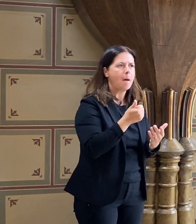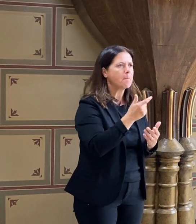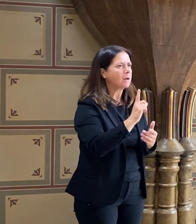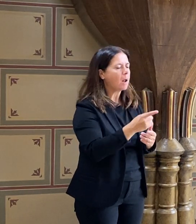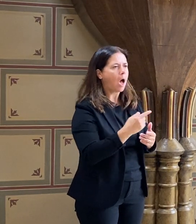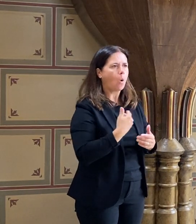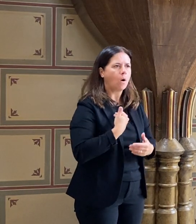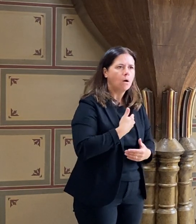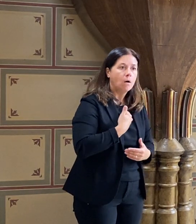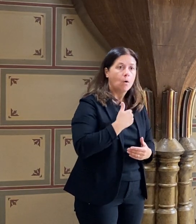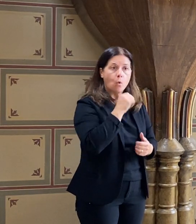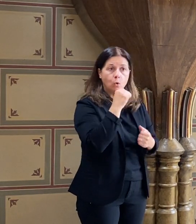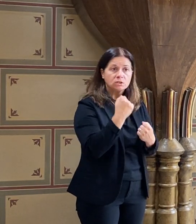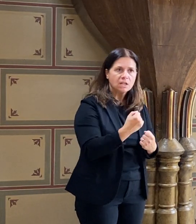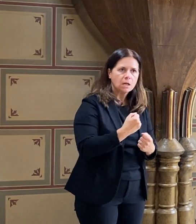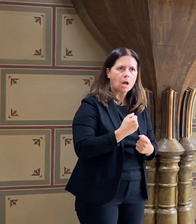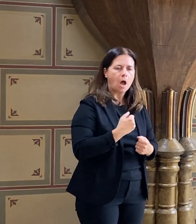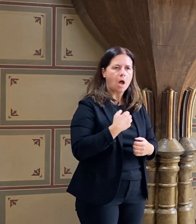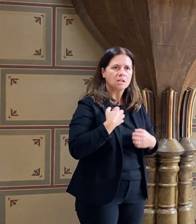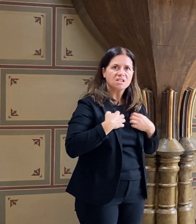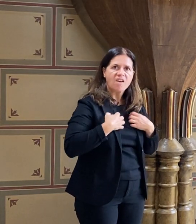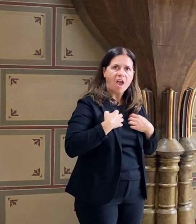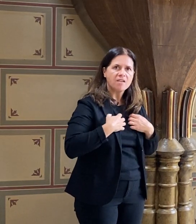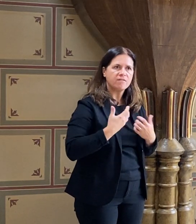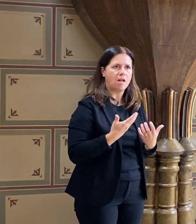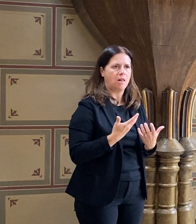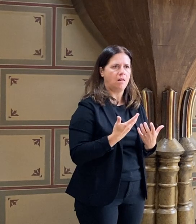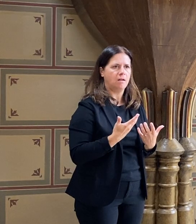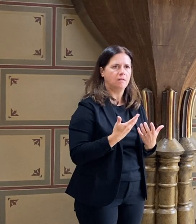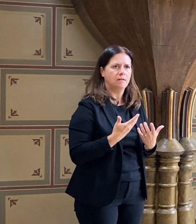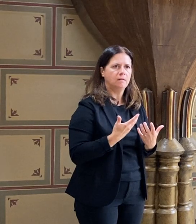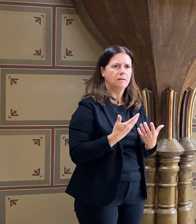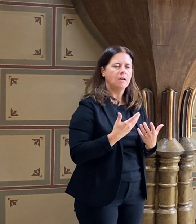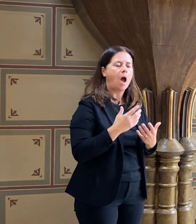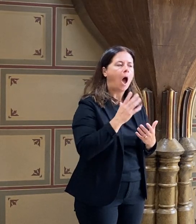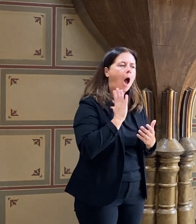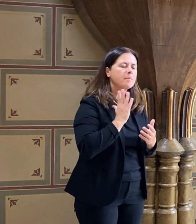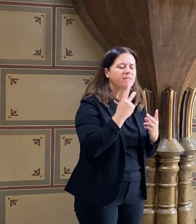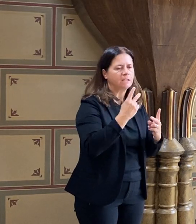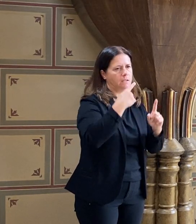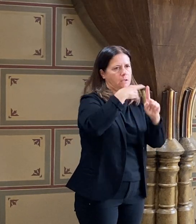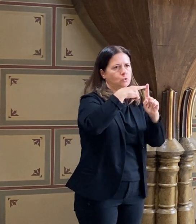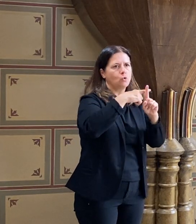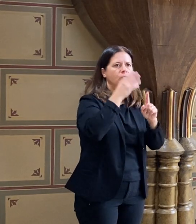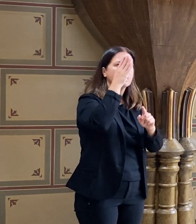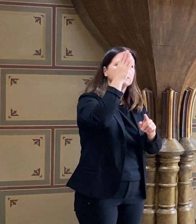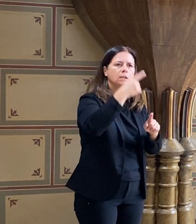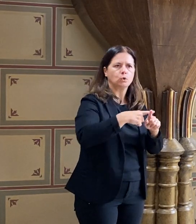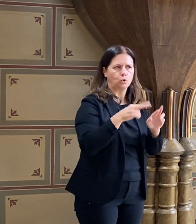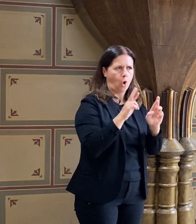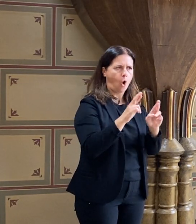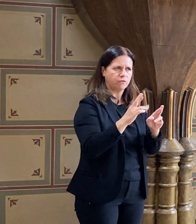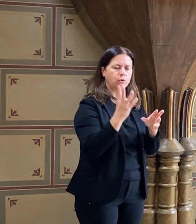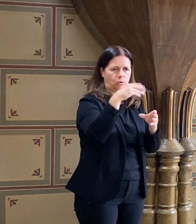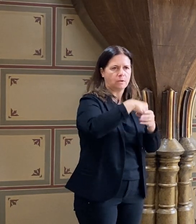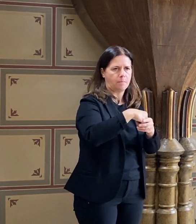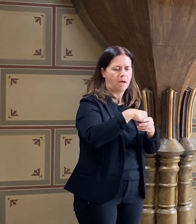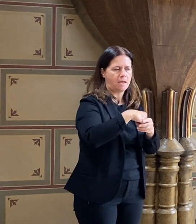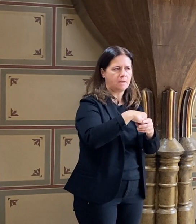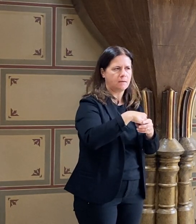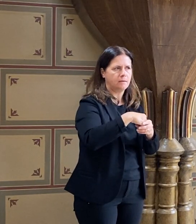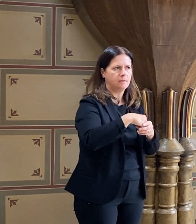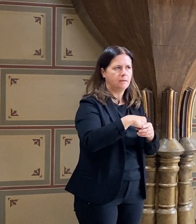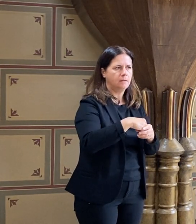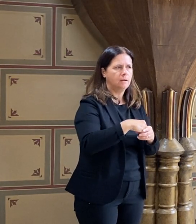auch Unsicherheit, vielleicht auch Zweifel, aber auf jeden Fall Zuversicht und Hoffnung dabei ist, wenn es darum